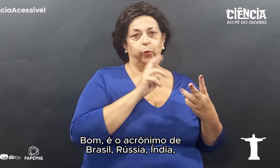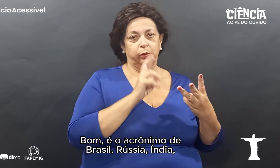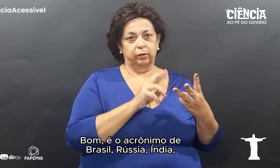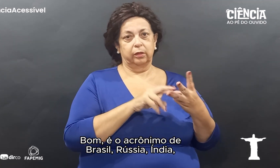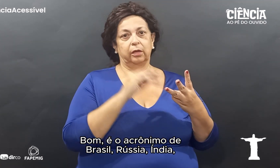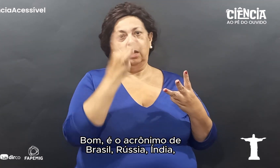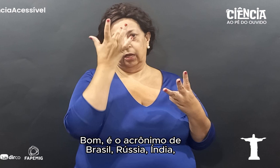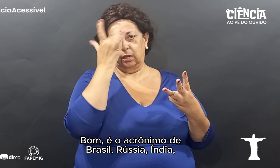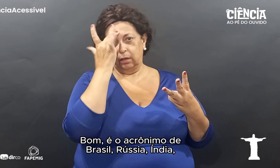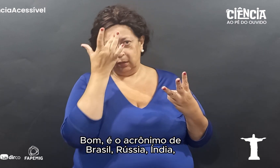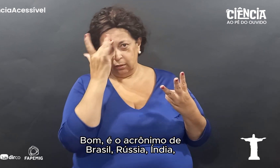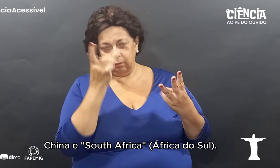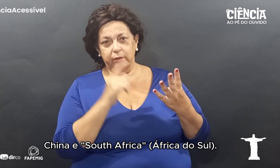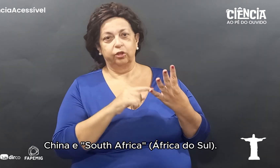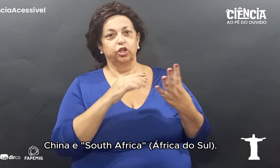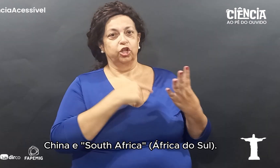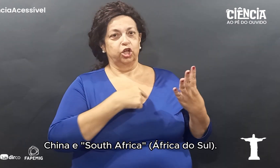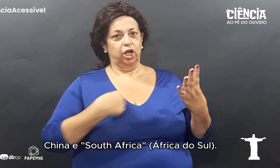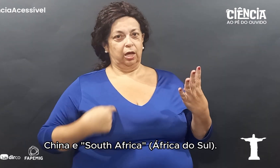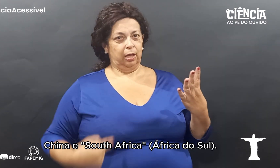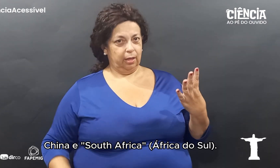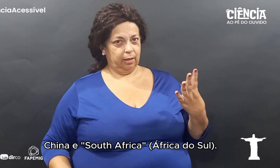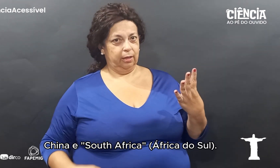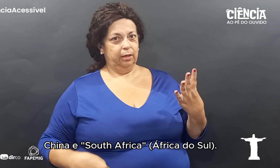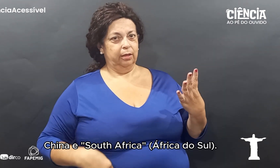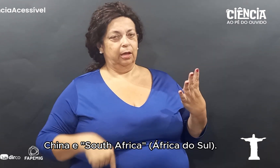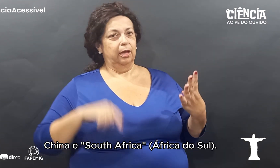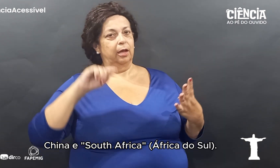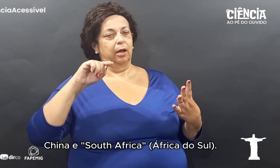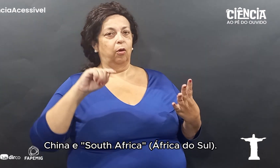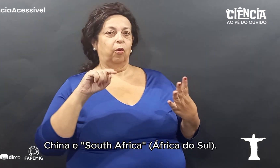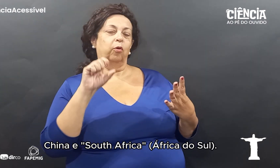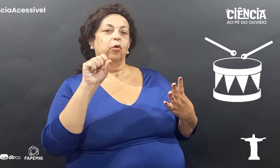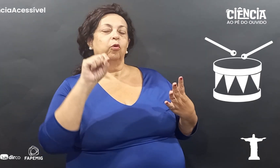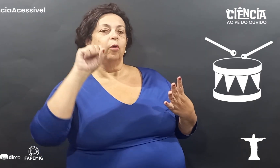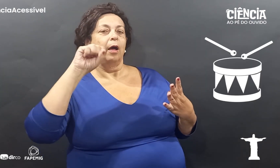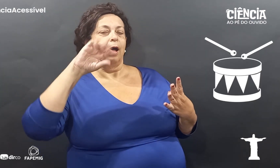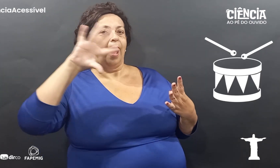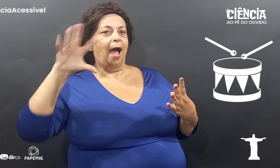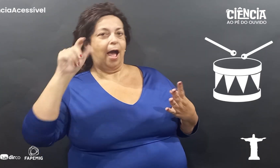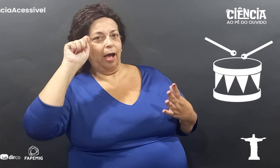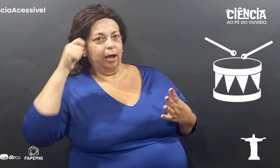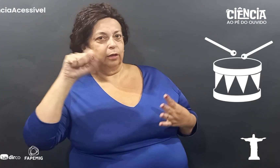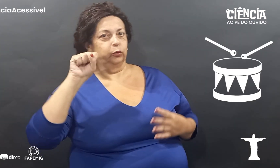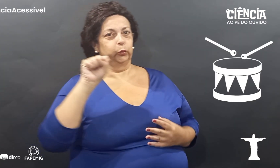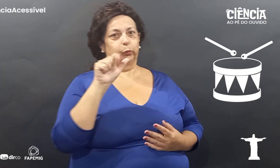Rússia, Índia, China e South Africa, né, África do Sul.